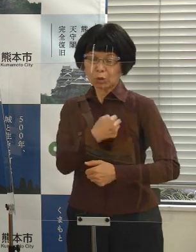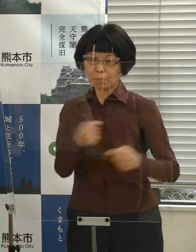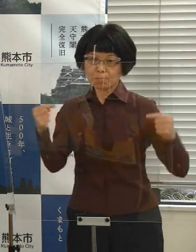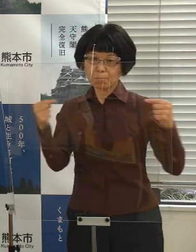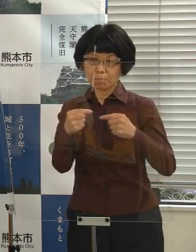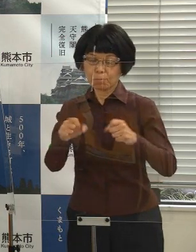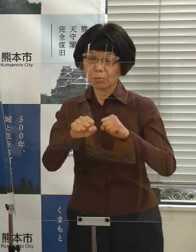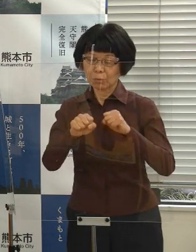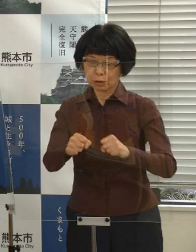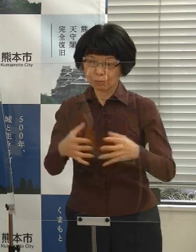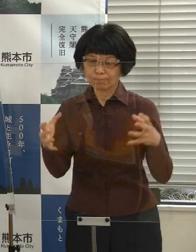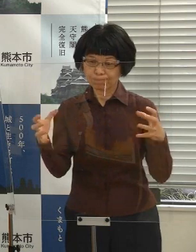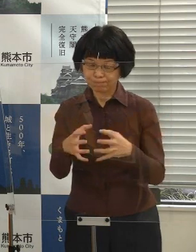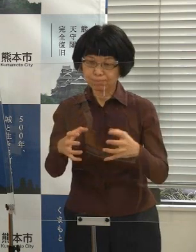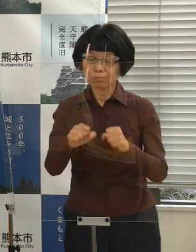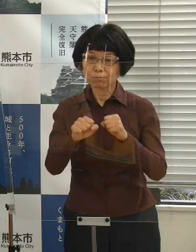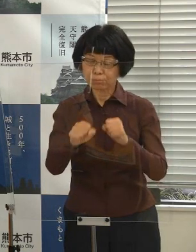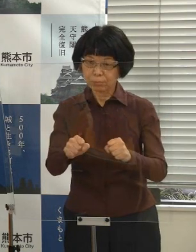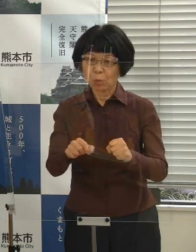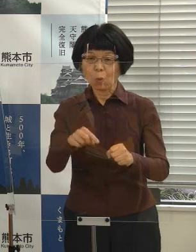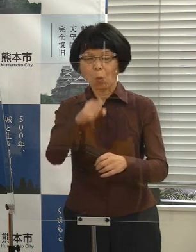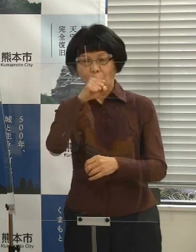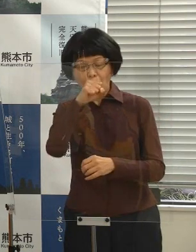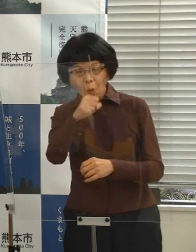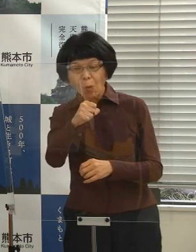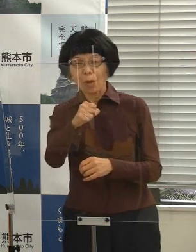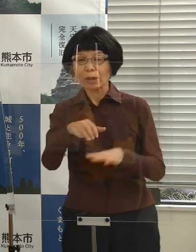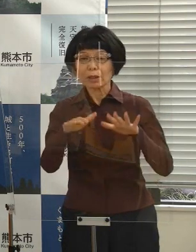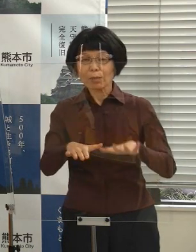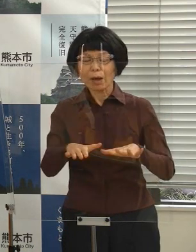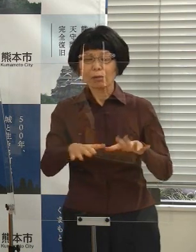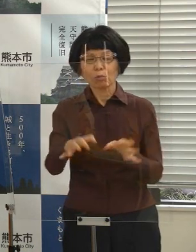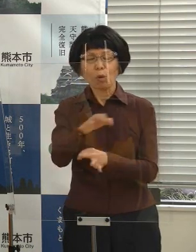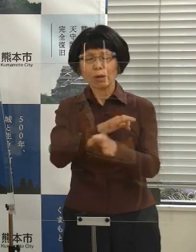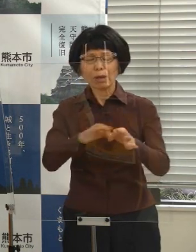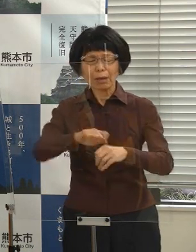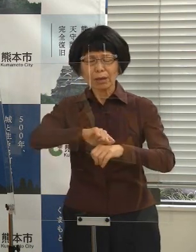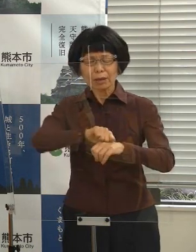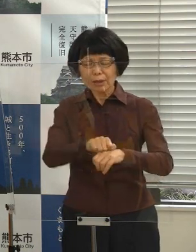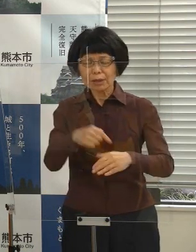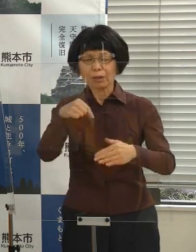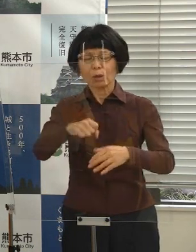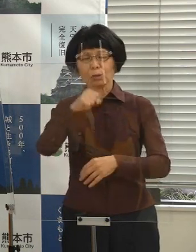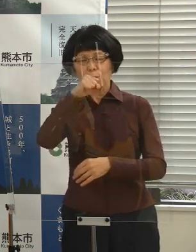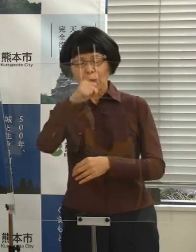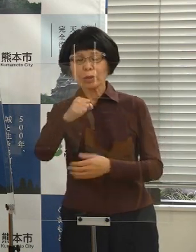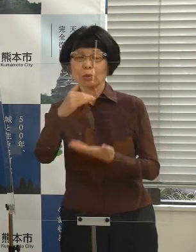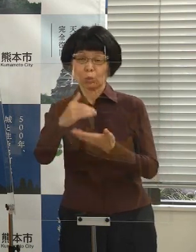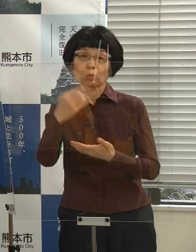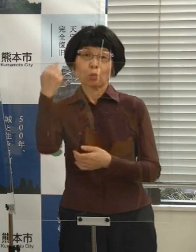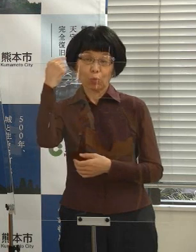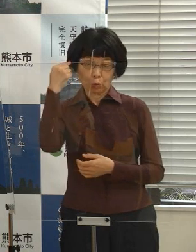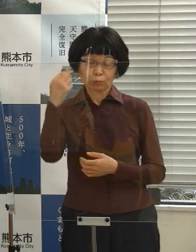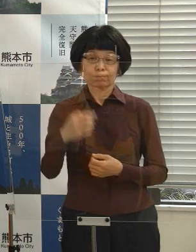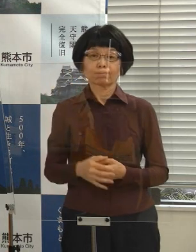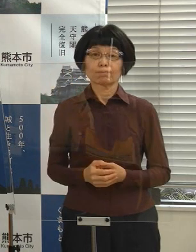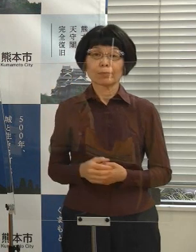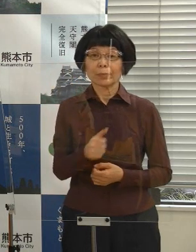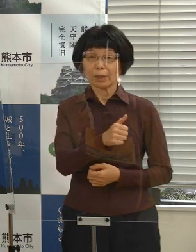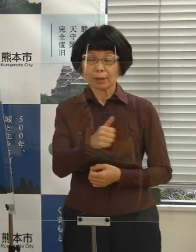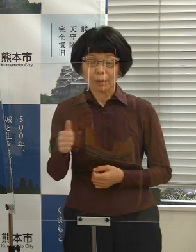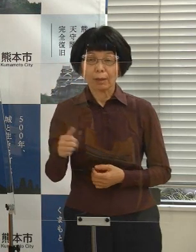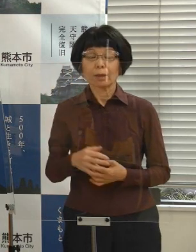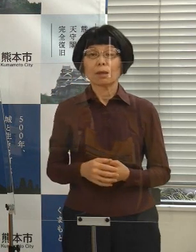喜ばしい状況だというふうに思います。厳しい中でも喜ばしい状況だというふうに思っています。ただこれからですね、やは